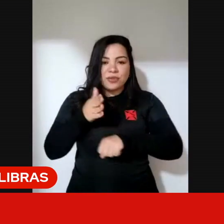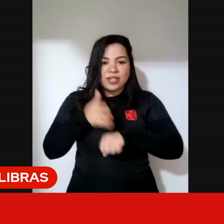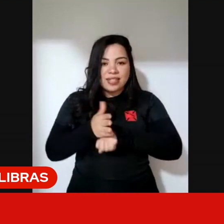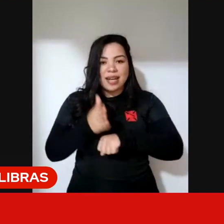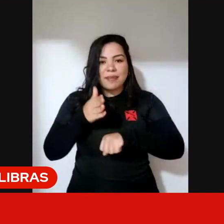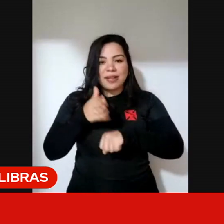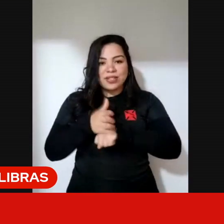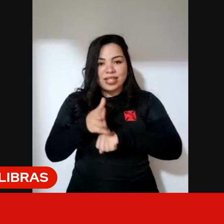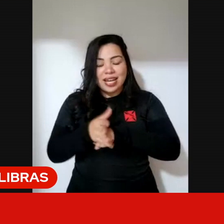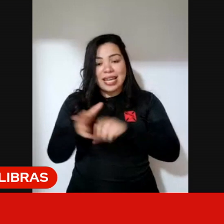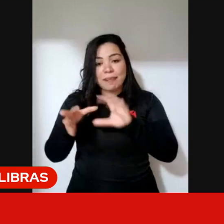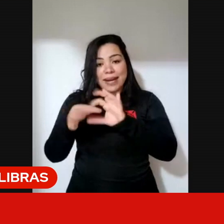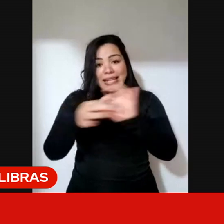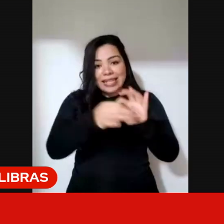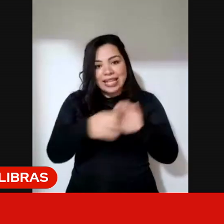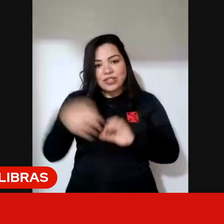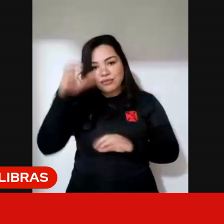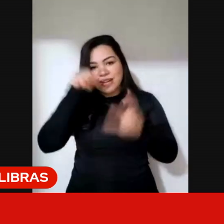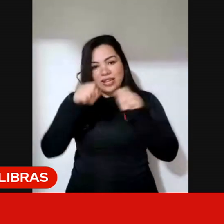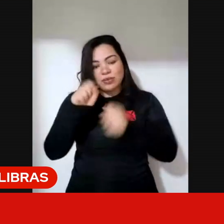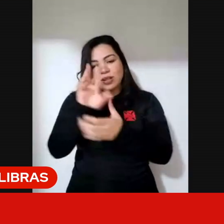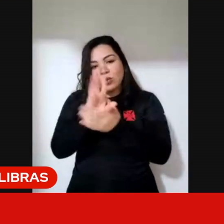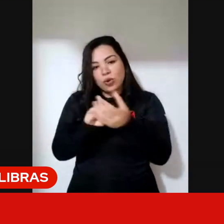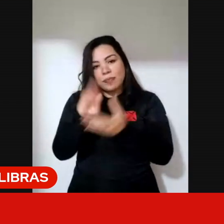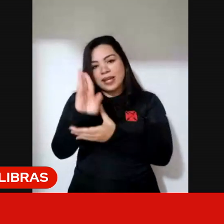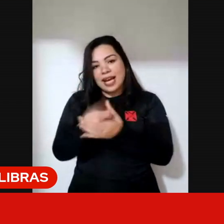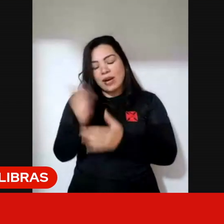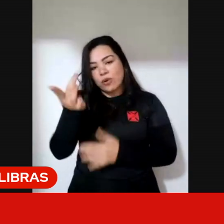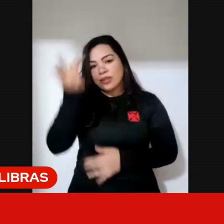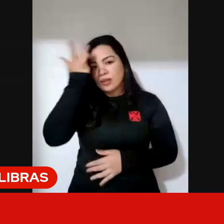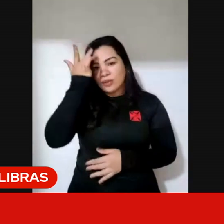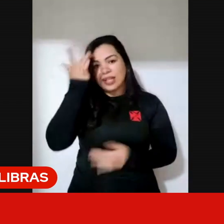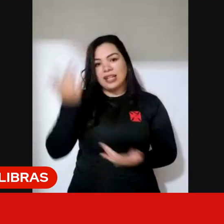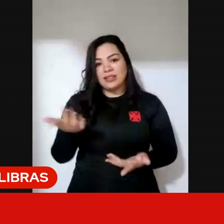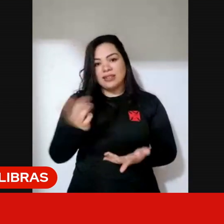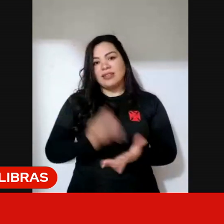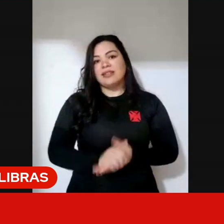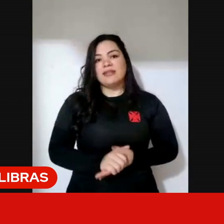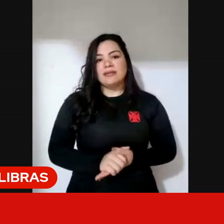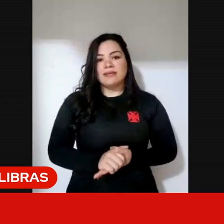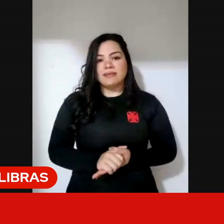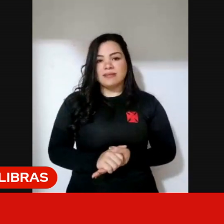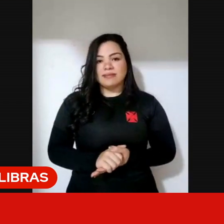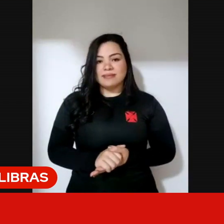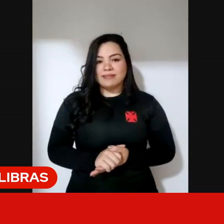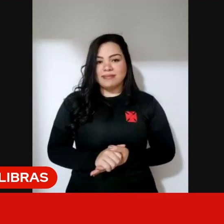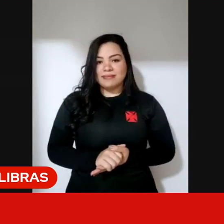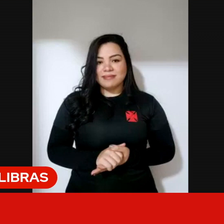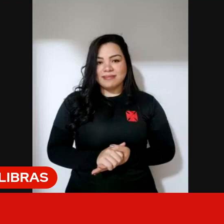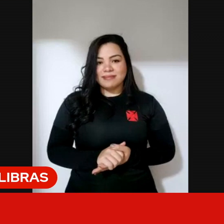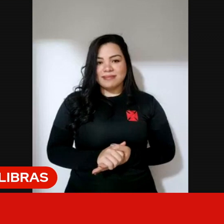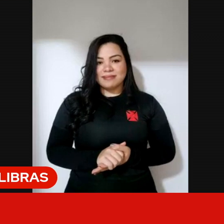se esforçar, praticar e aprender de fato, não copiar ou decorar.